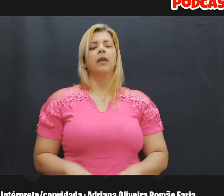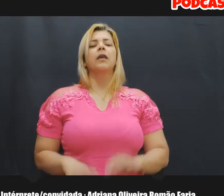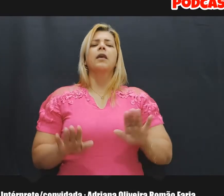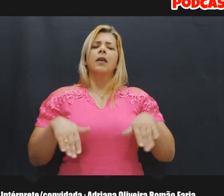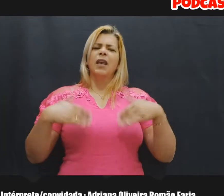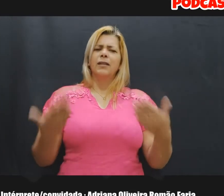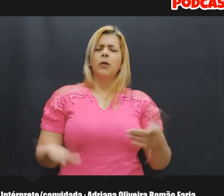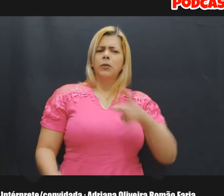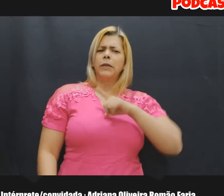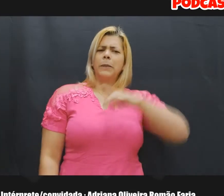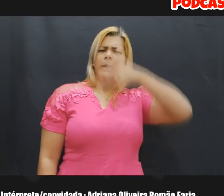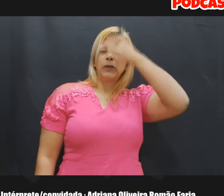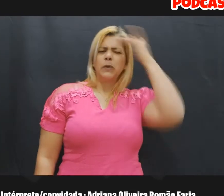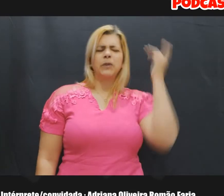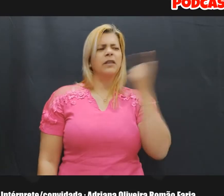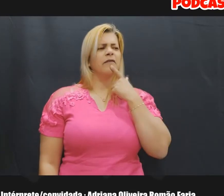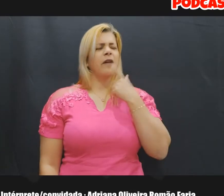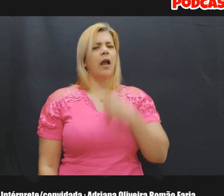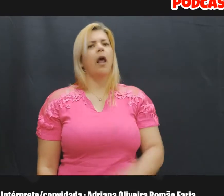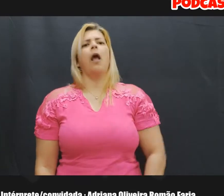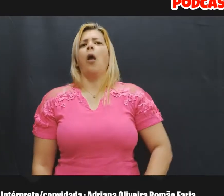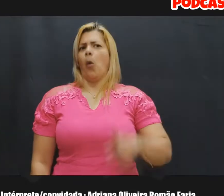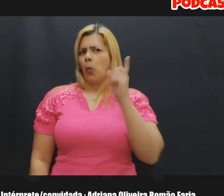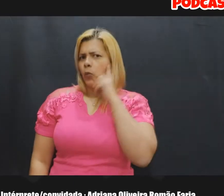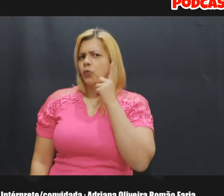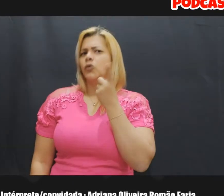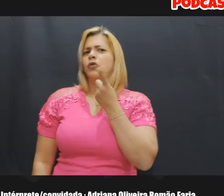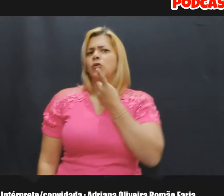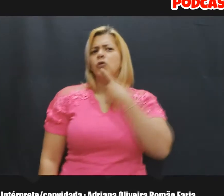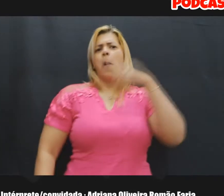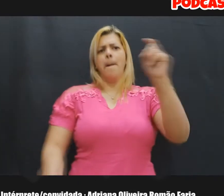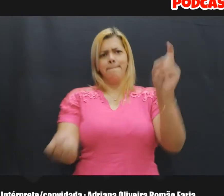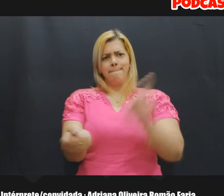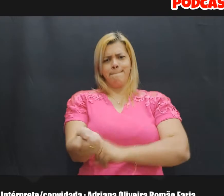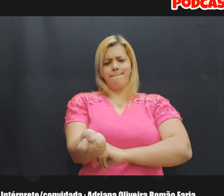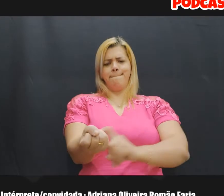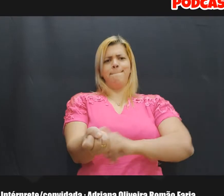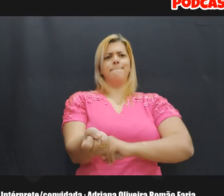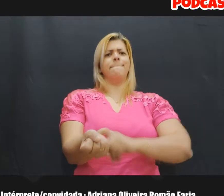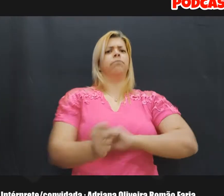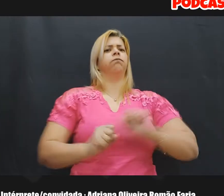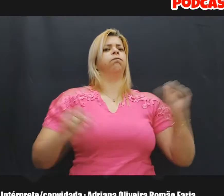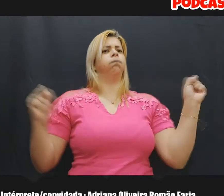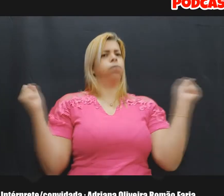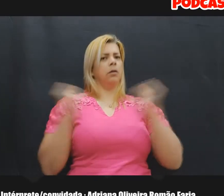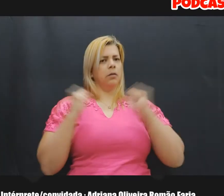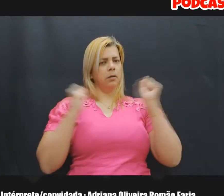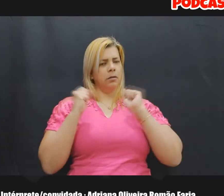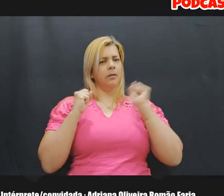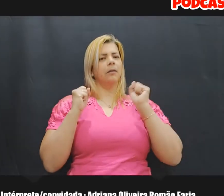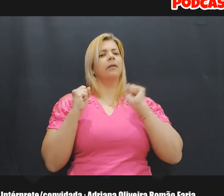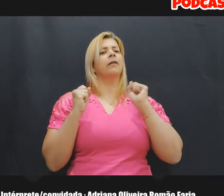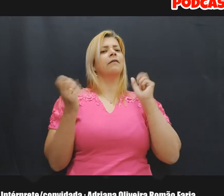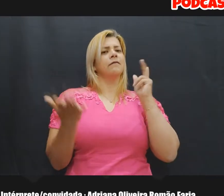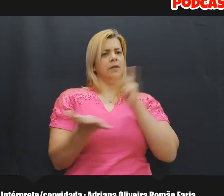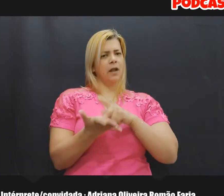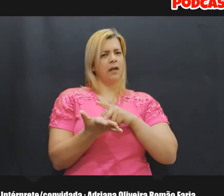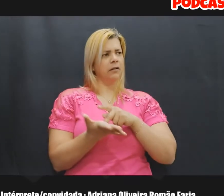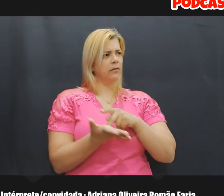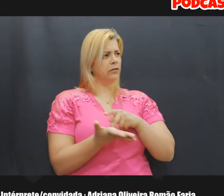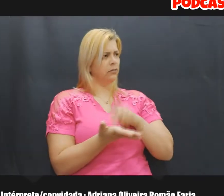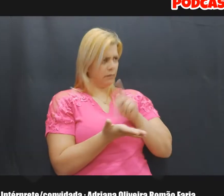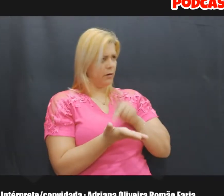certa frequência até que a personalidade do surdo é um pouco mais aguda, né? Um pouco mais áspera. Isso